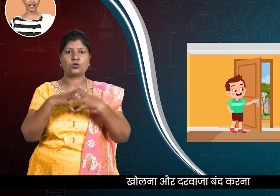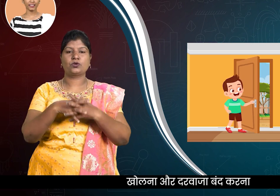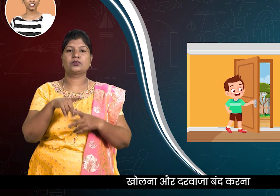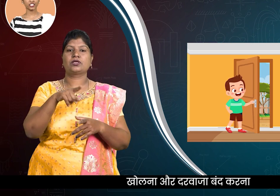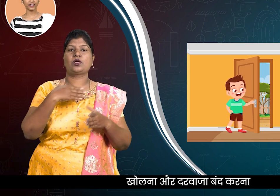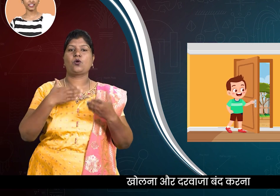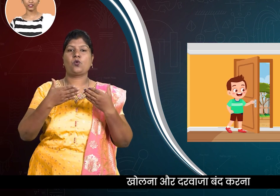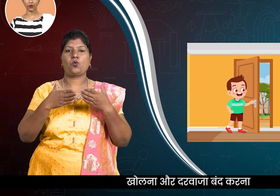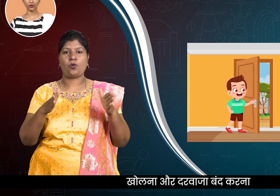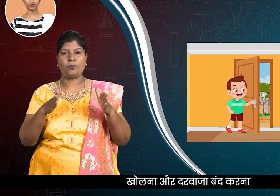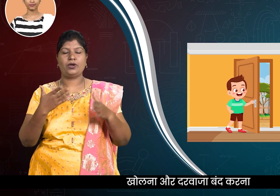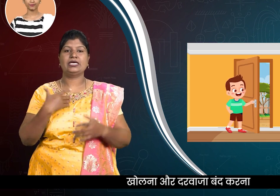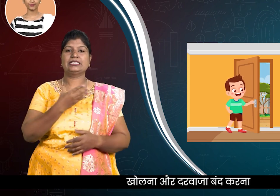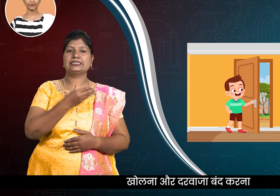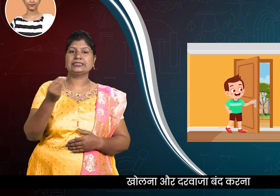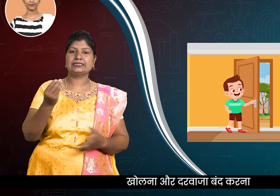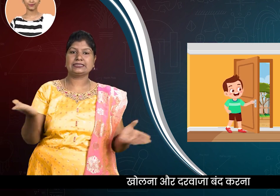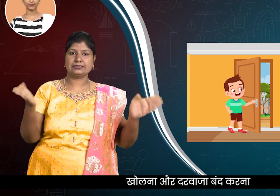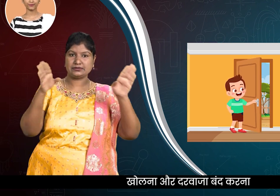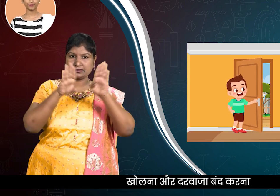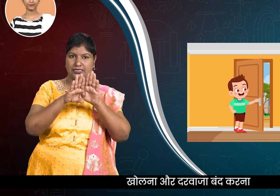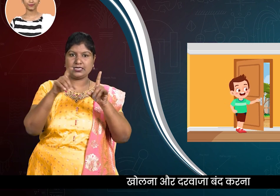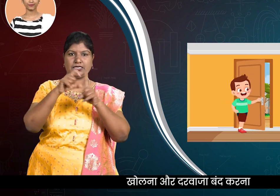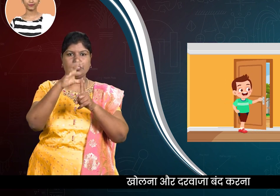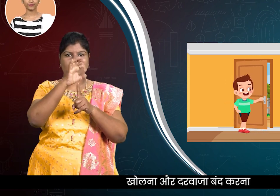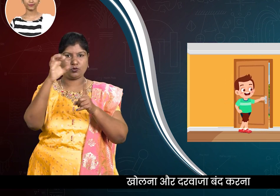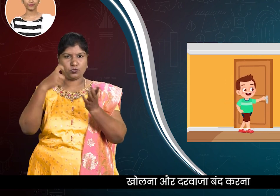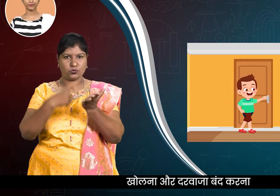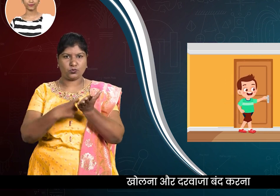खोलना और दरवाजा बंद करना,